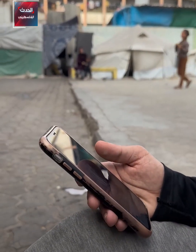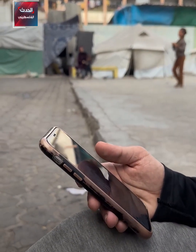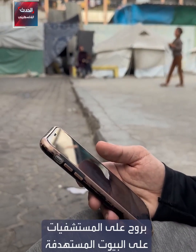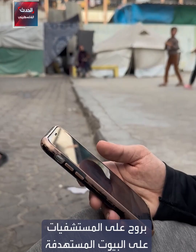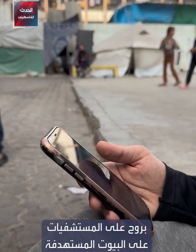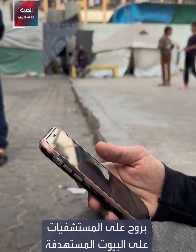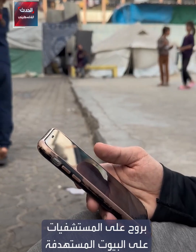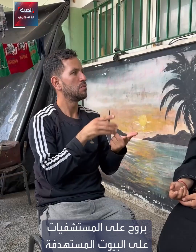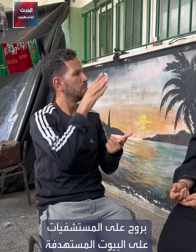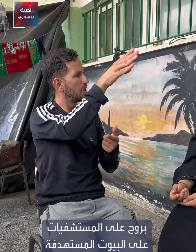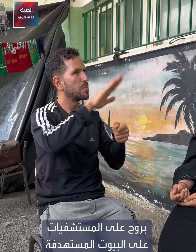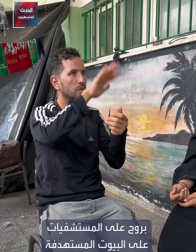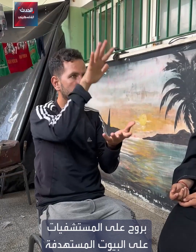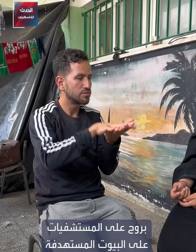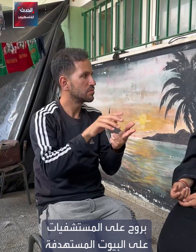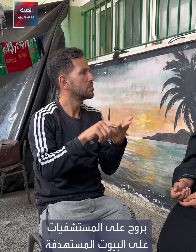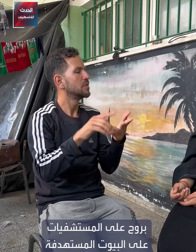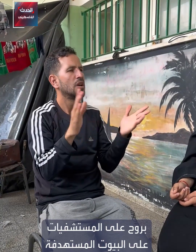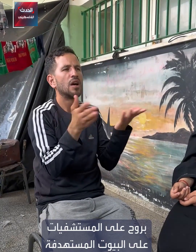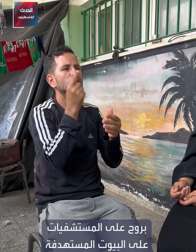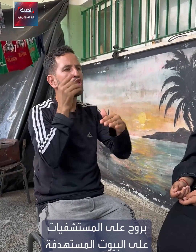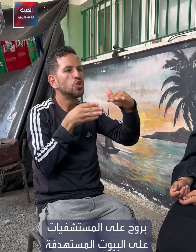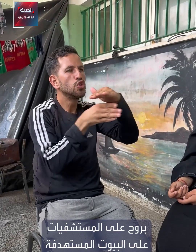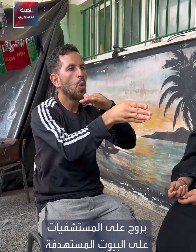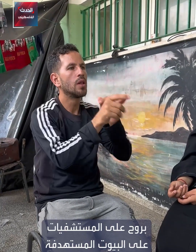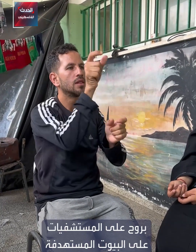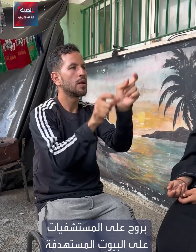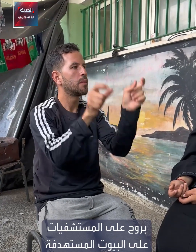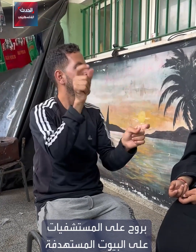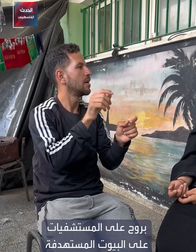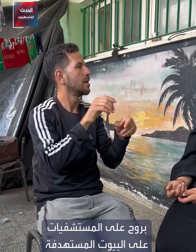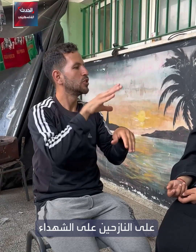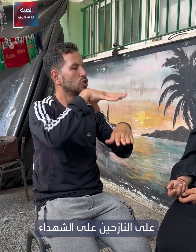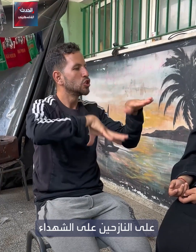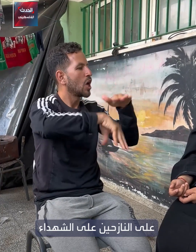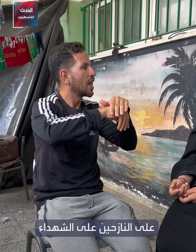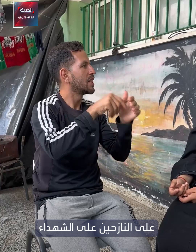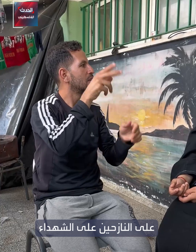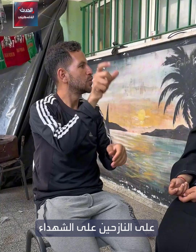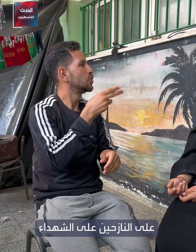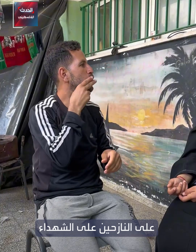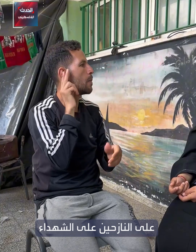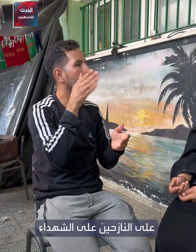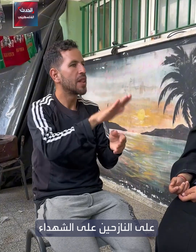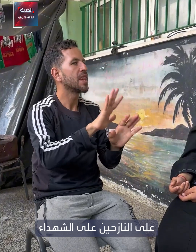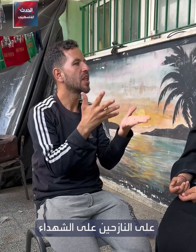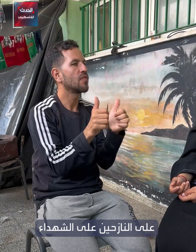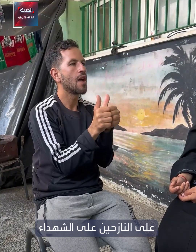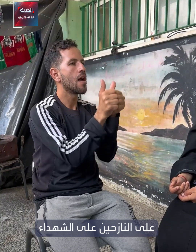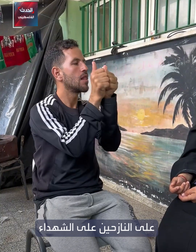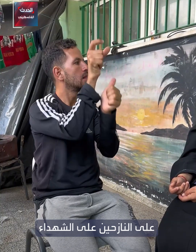بروح على المستشفيات على الدور المستهدفه على النازحين على الشهداء